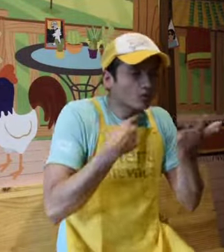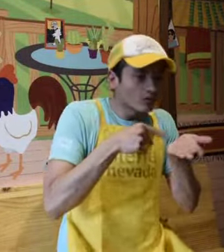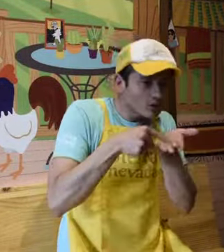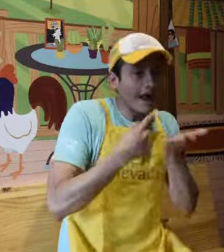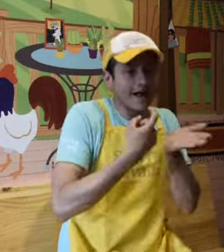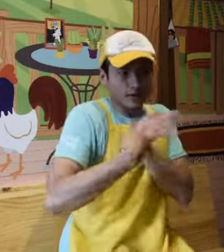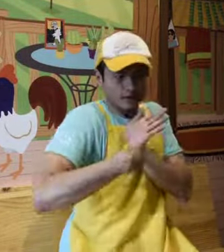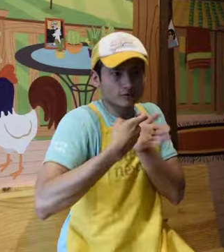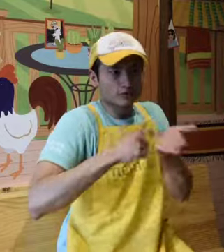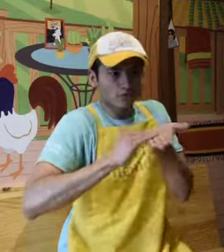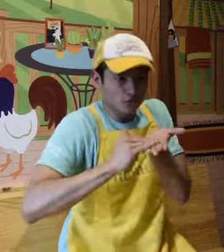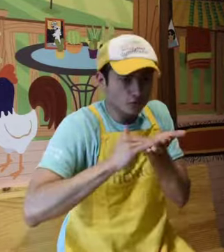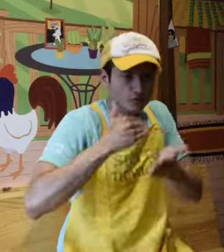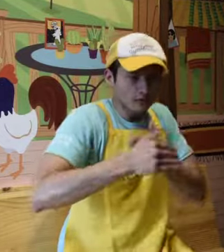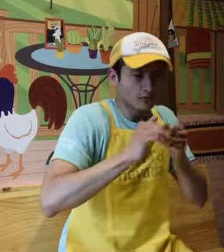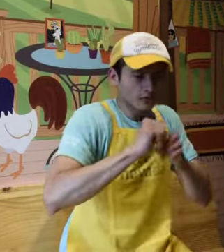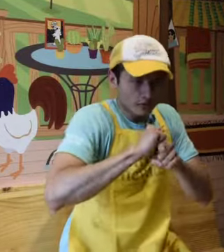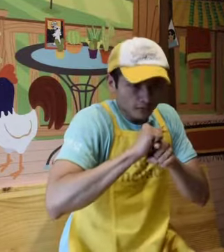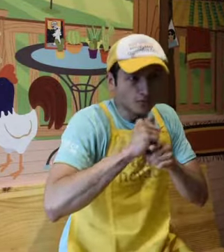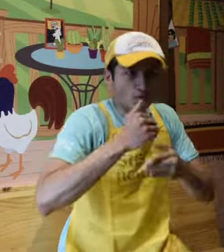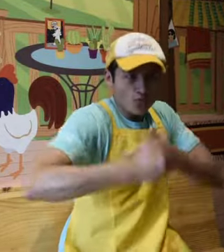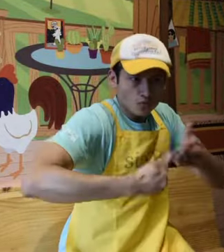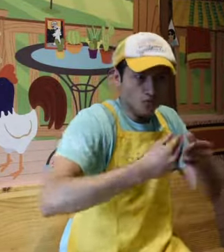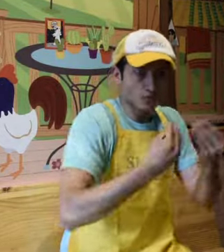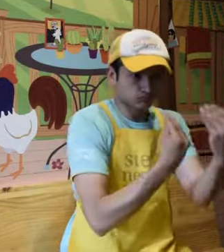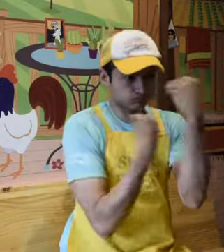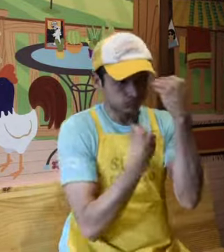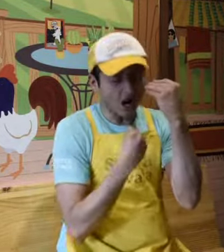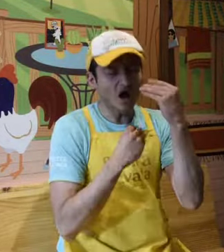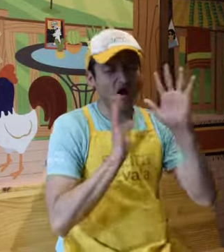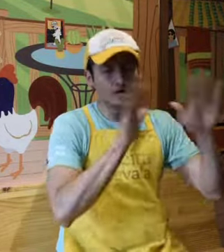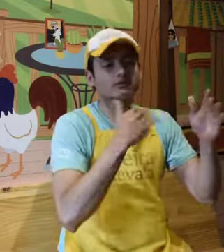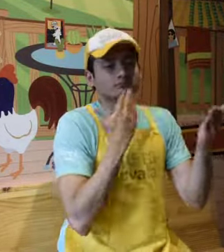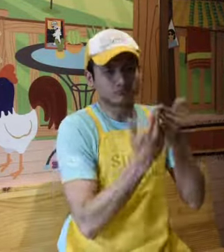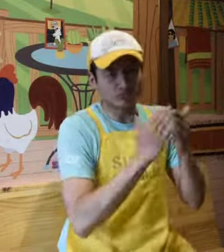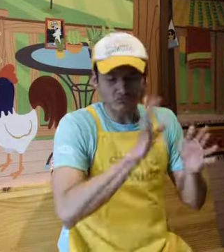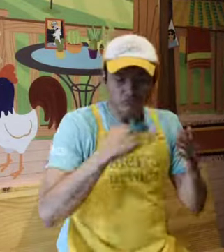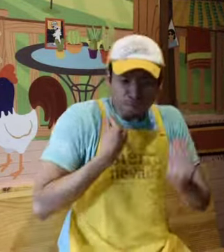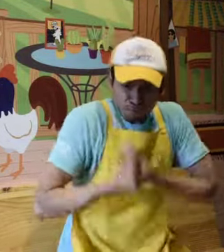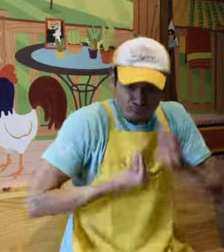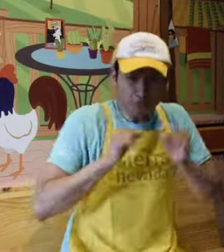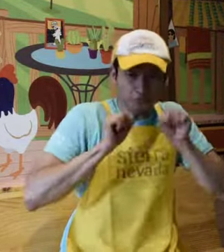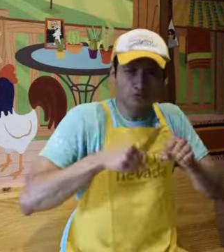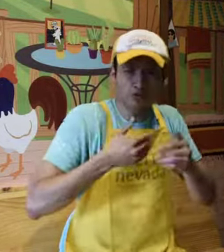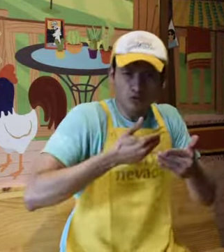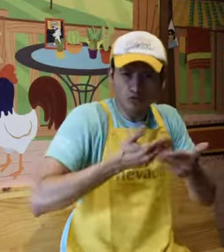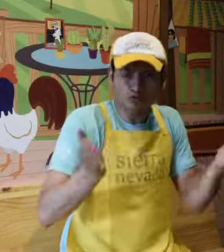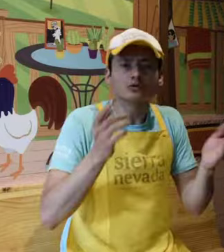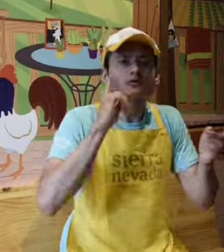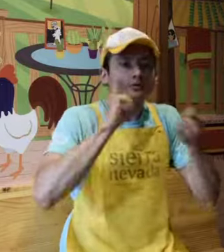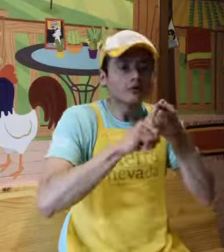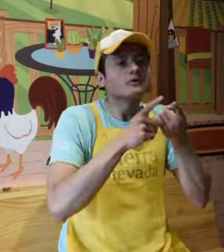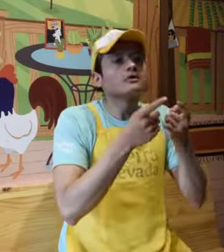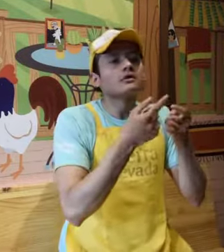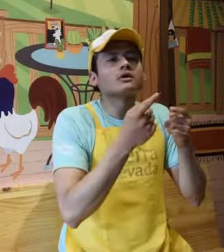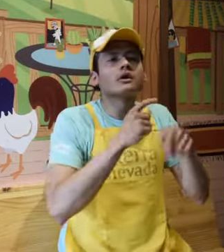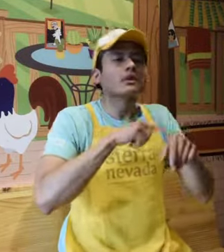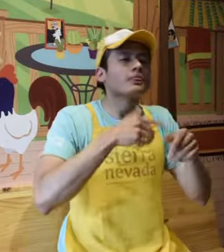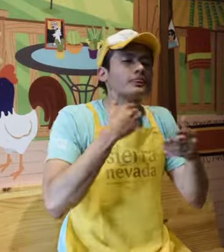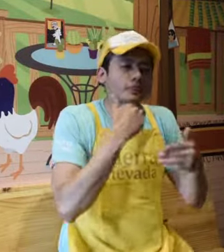usando mi cuerpo de manera escrita también para poderme comunicar con ellos. Y también me enseñaron, me capacitaron